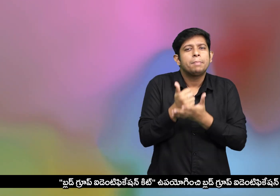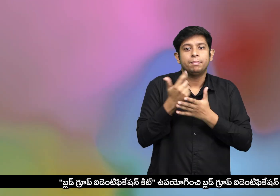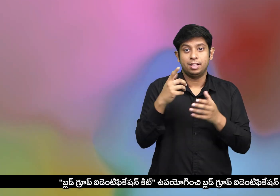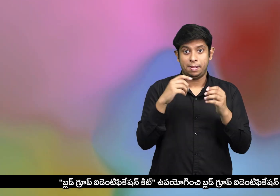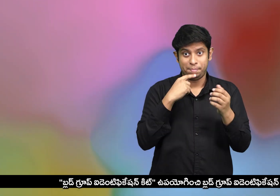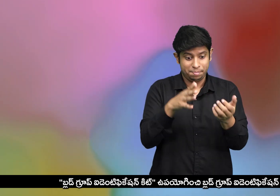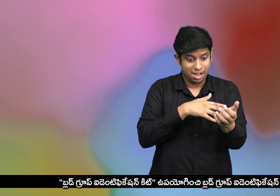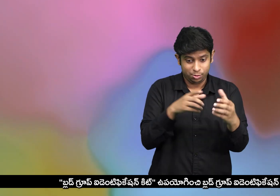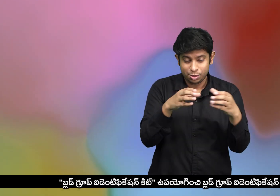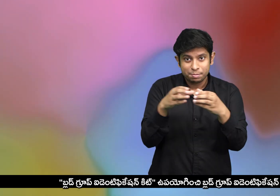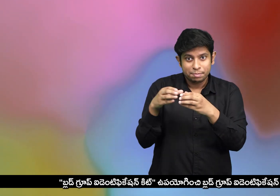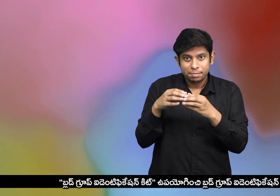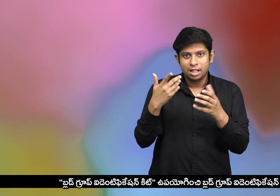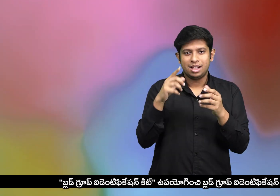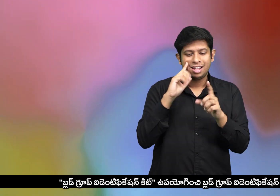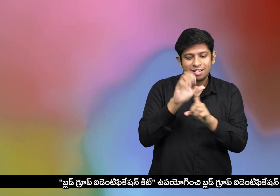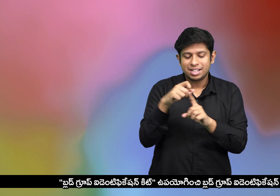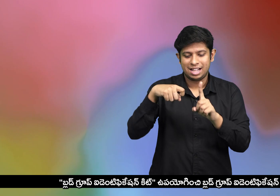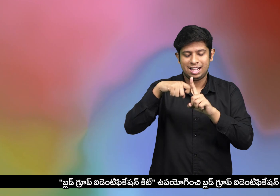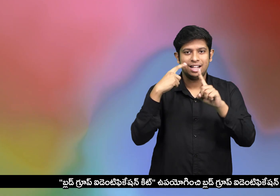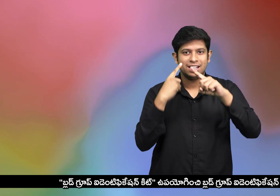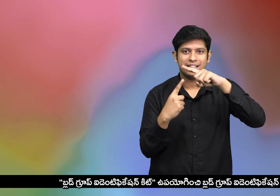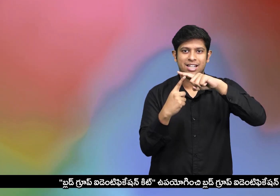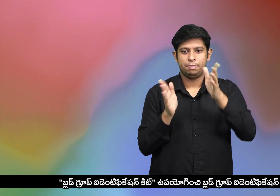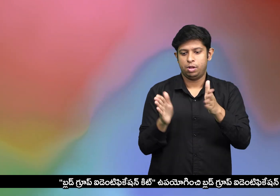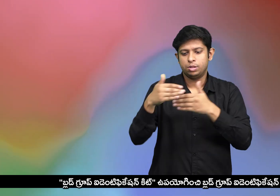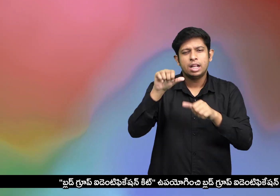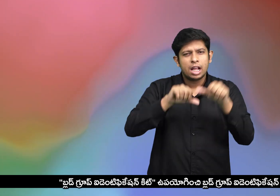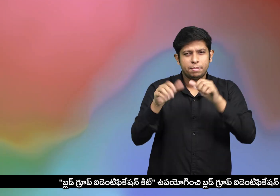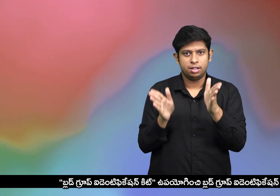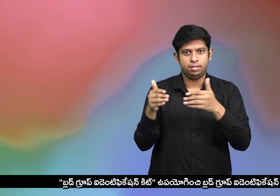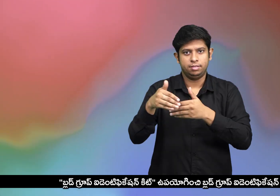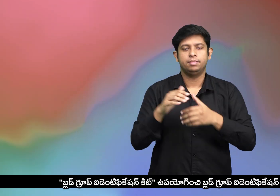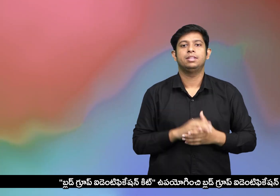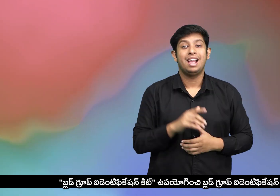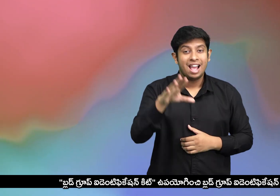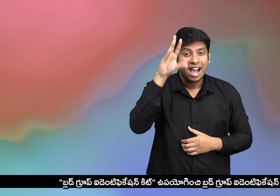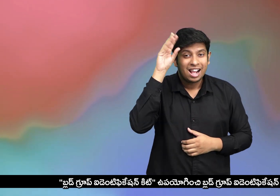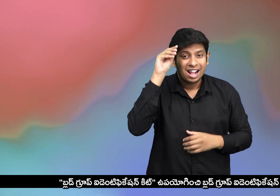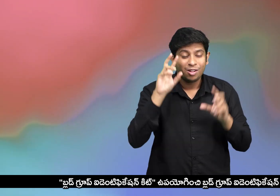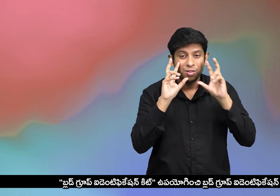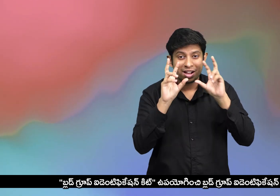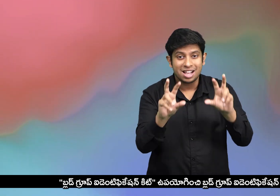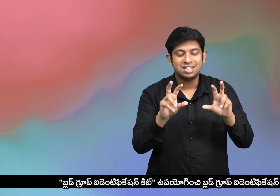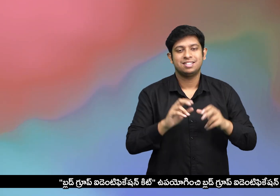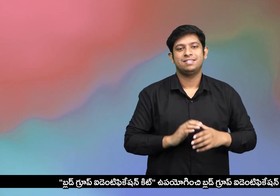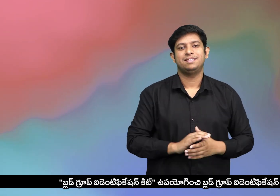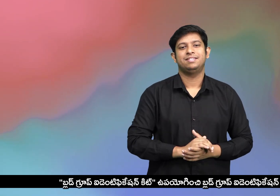గ్రూప్ ఐడెంటిఫికేషన్ కిట్ ఉపయోగించి బ్లడ్ గ్రూప్ ఐడెంటిఫికేషన్ చూసి నేర్చుకో.